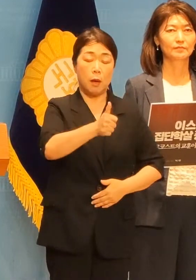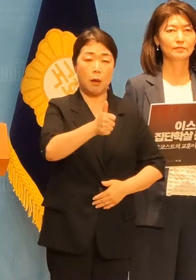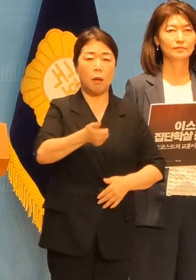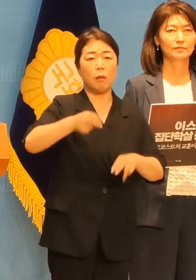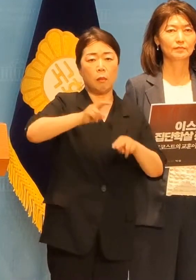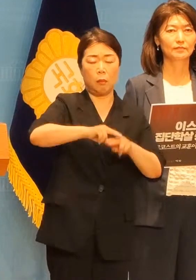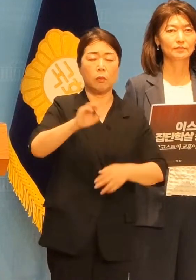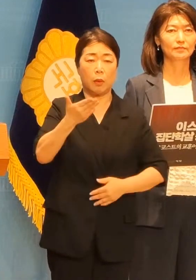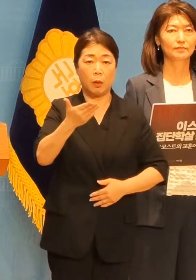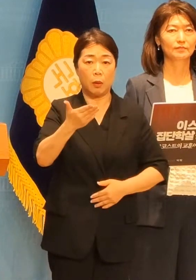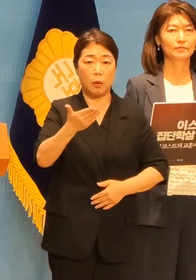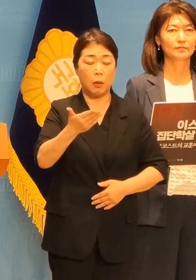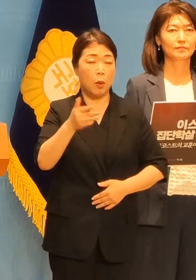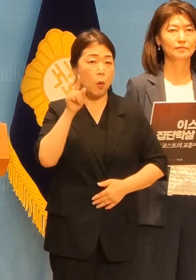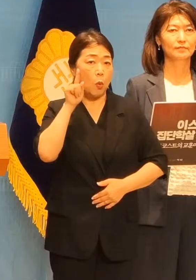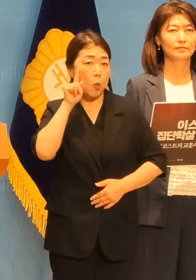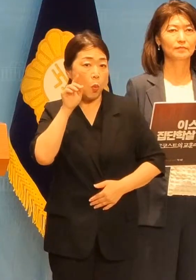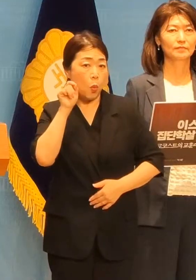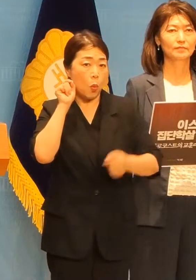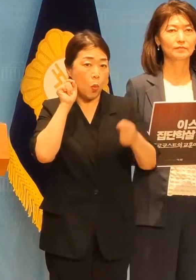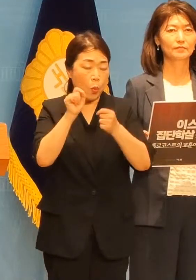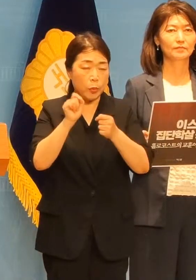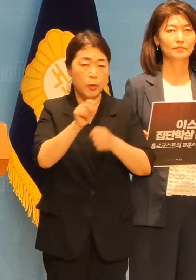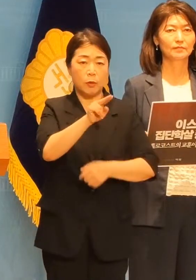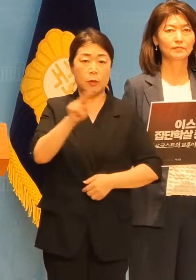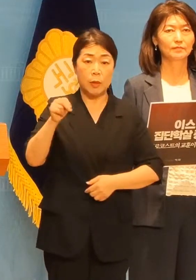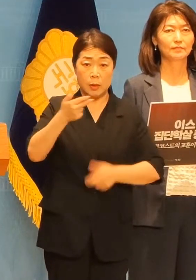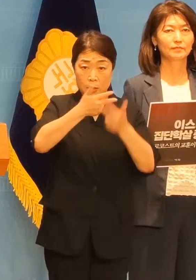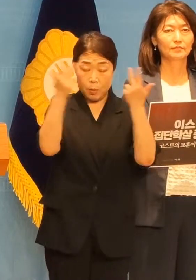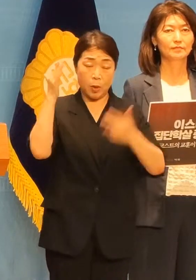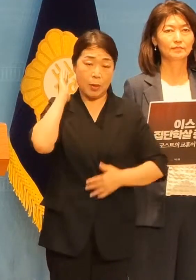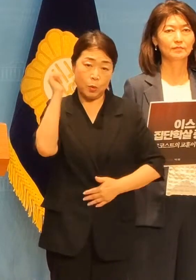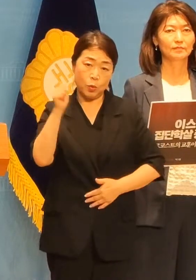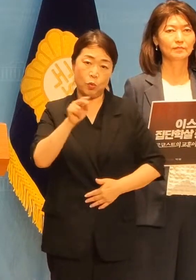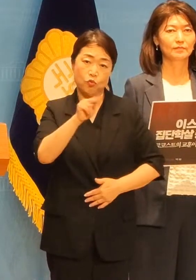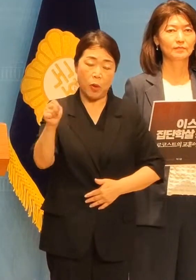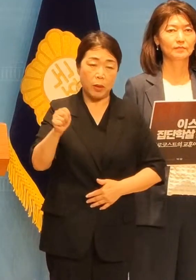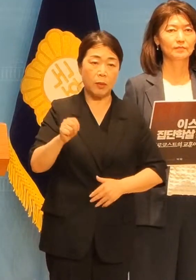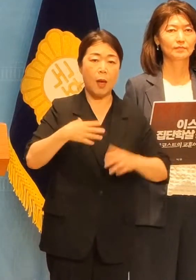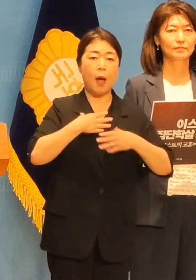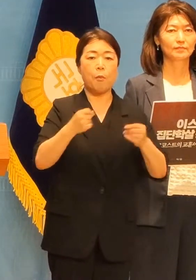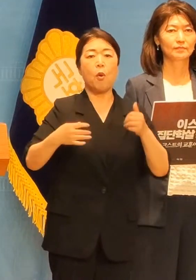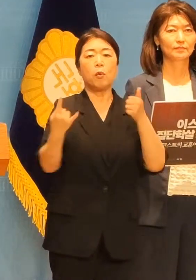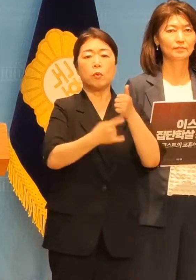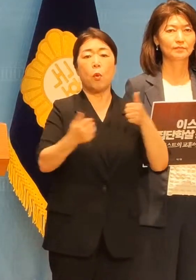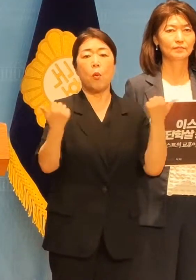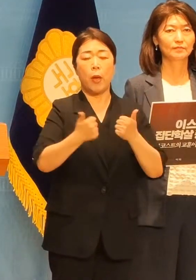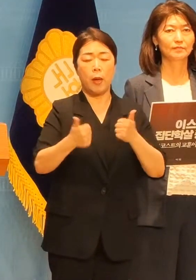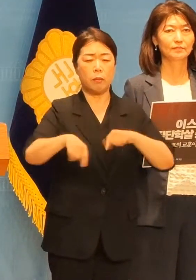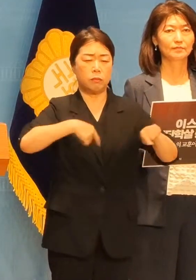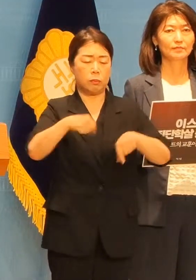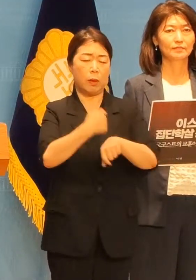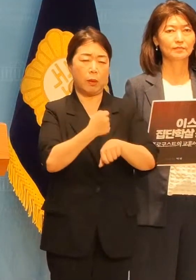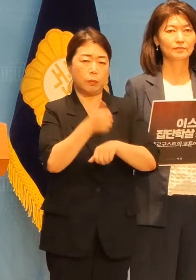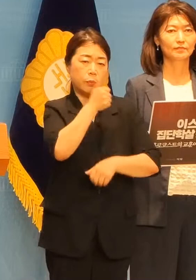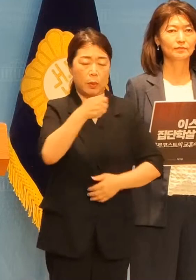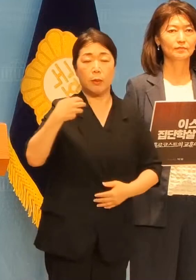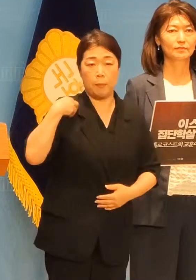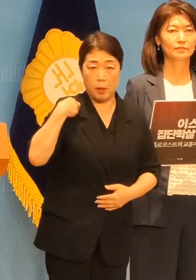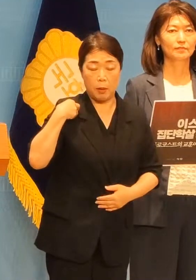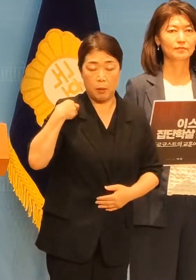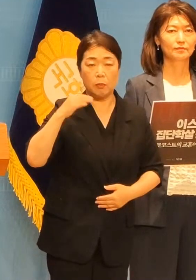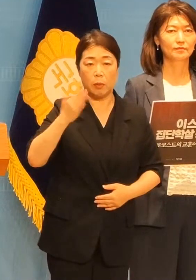총회 기조연설과 안보리 회의를 직접 주재합니다. 평화를 제1의 가치로 여기고